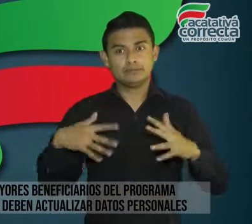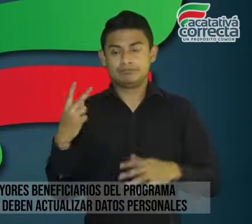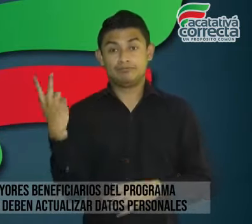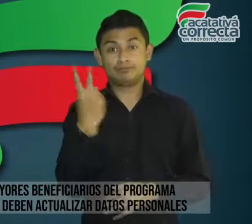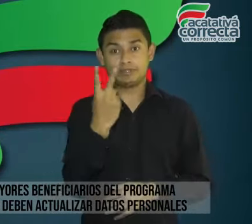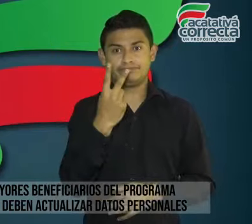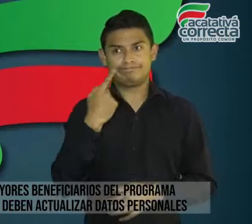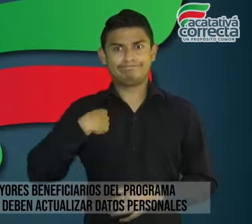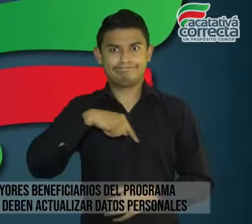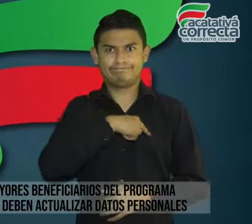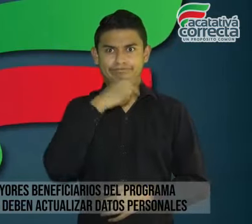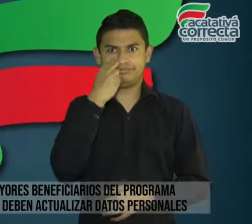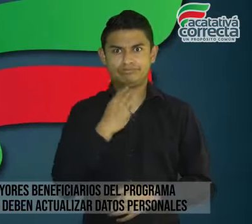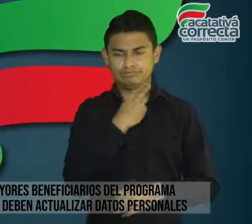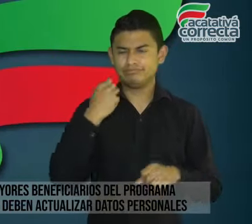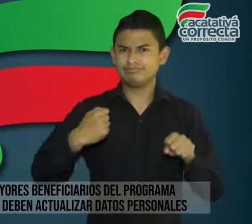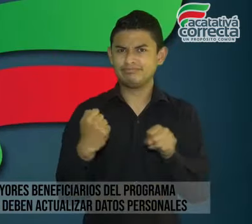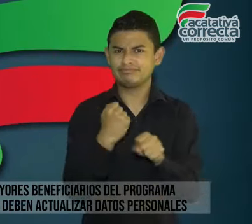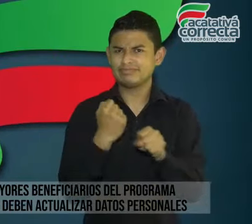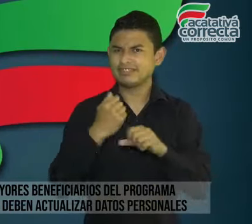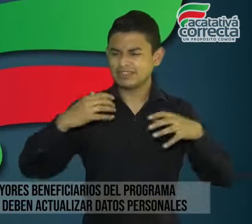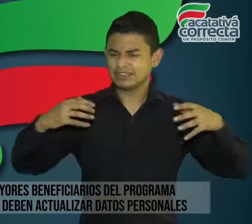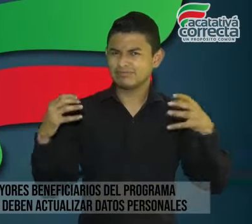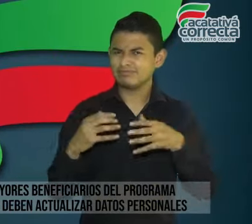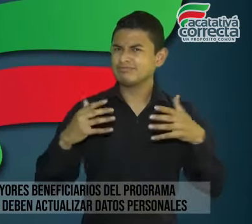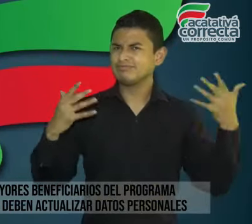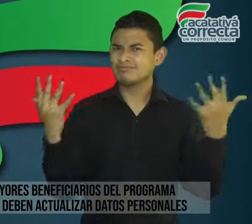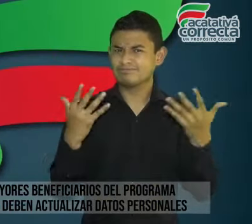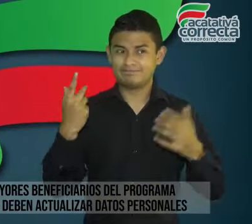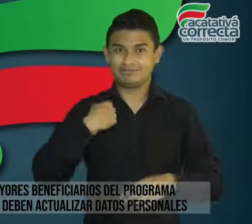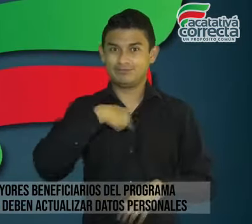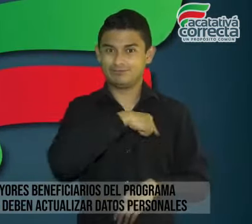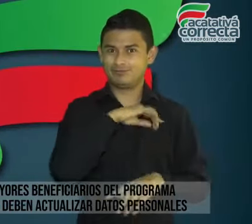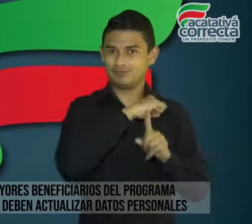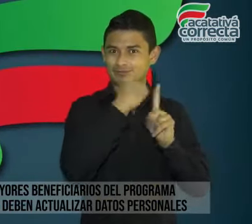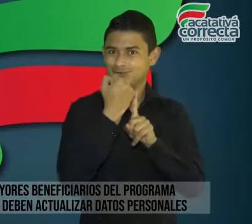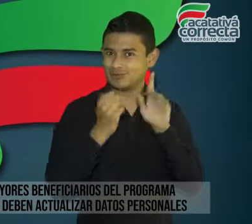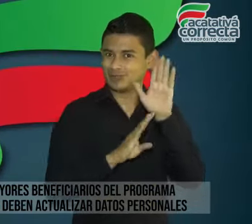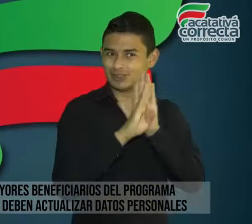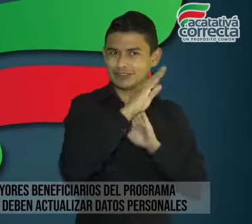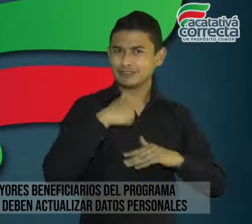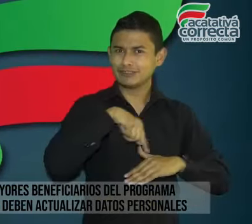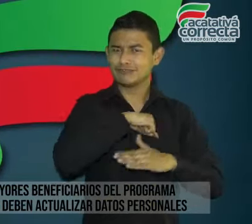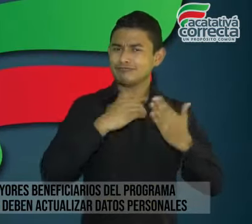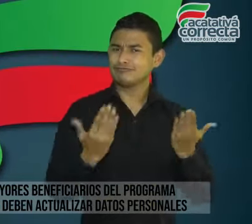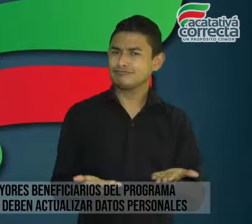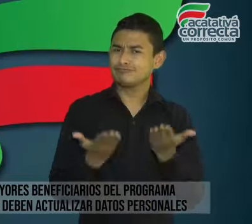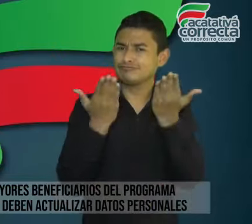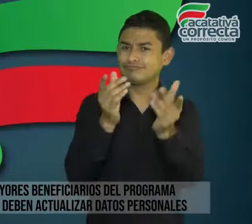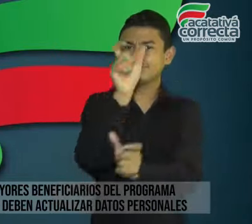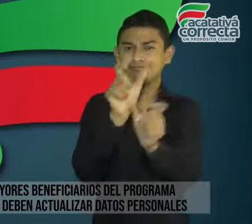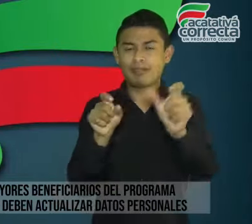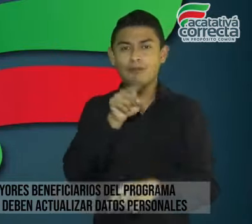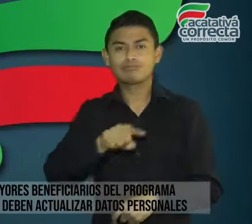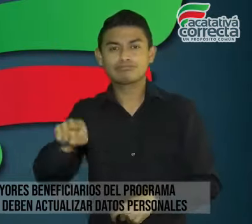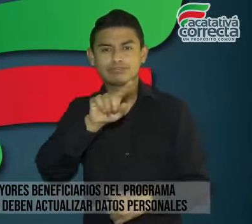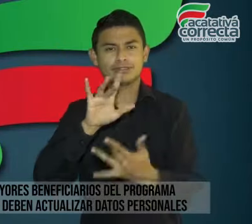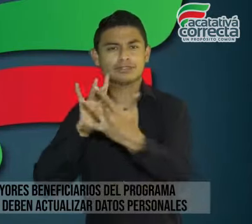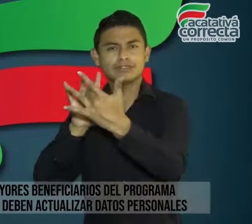informa a los beneficiarios del programa Colombia Mayor que en el momento se encuentran realizando la actualización de los datos personales de los